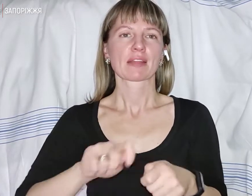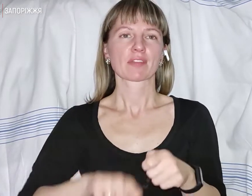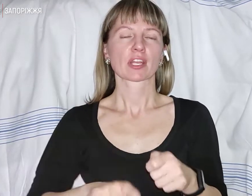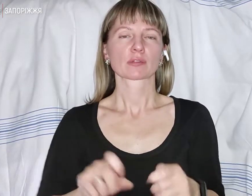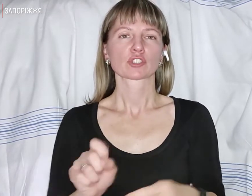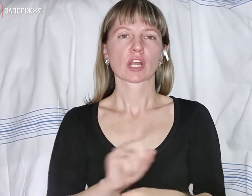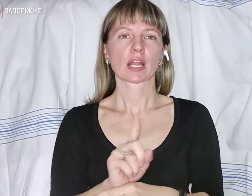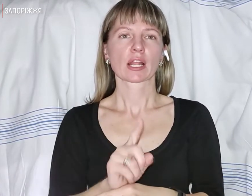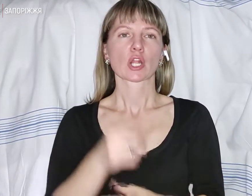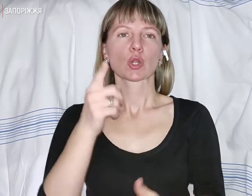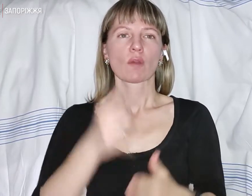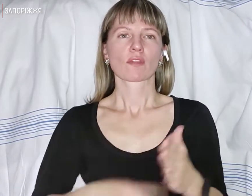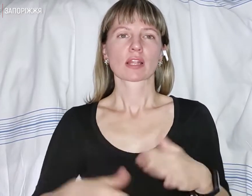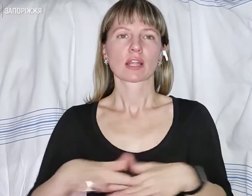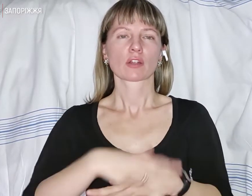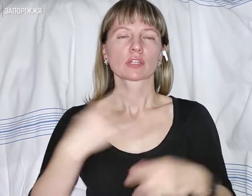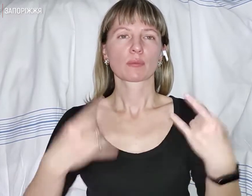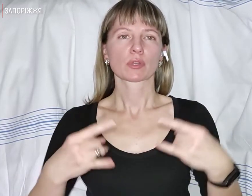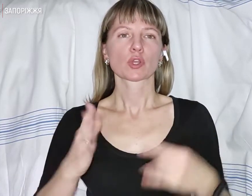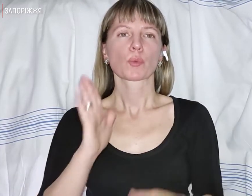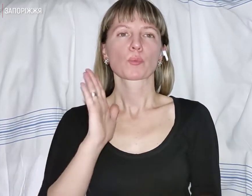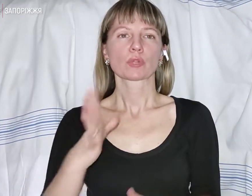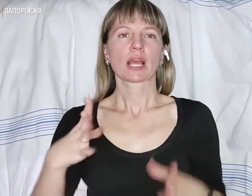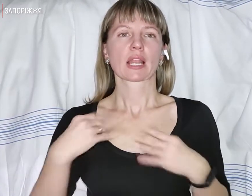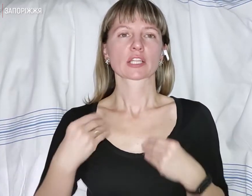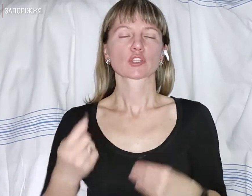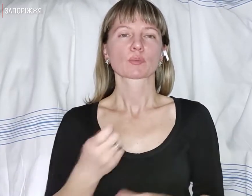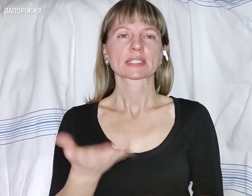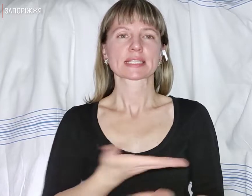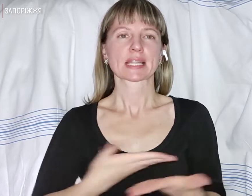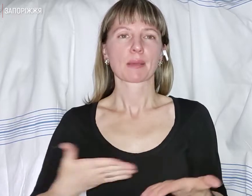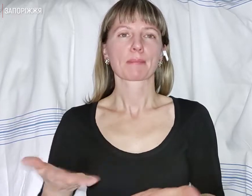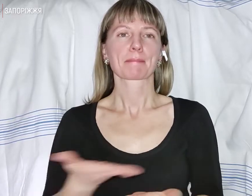просто звонить только вам, да, жить в бочку. Можно, да?